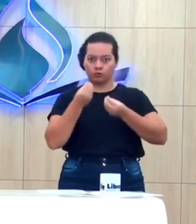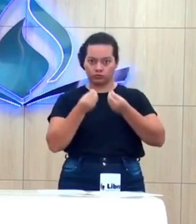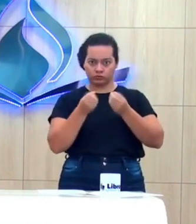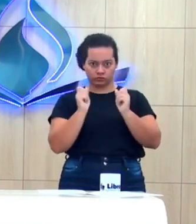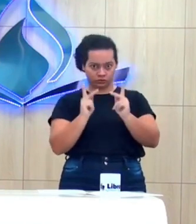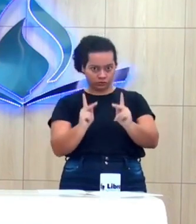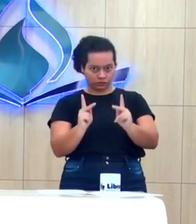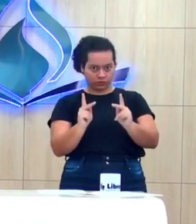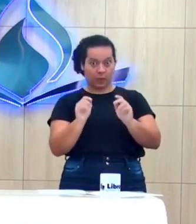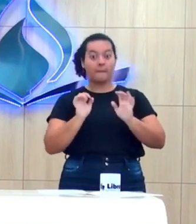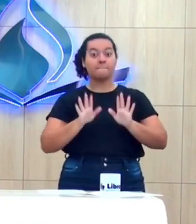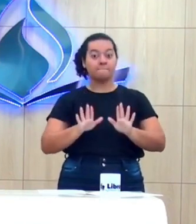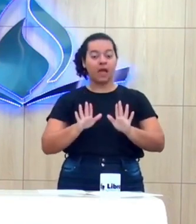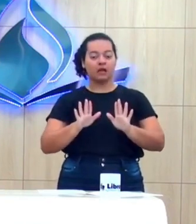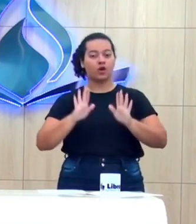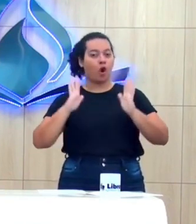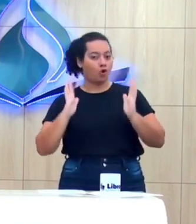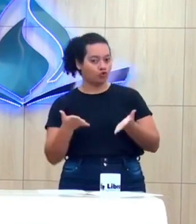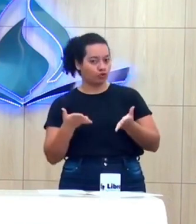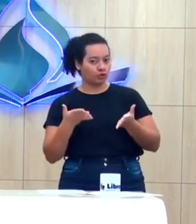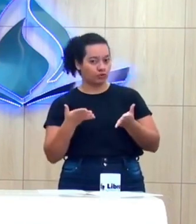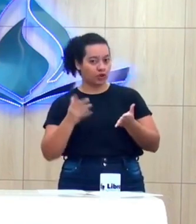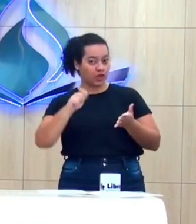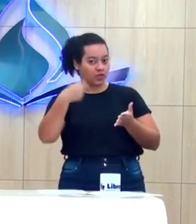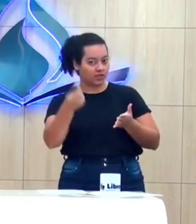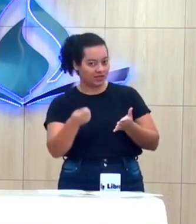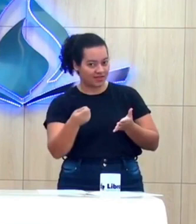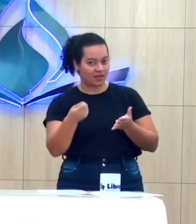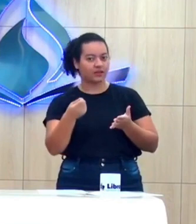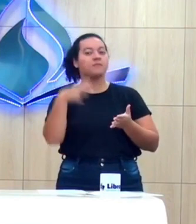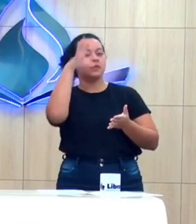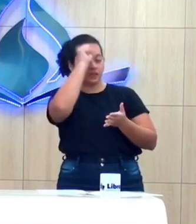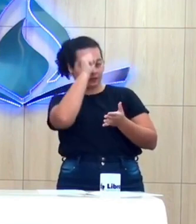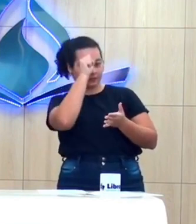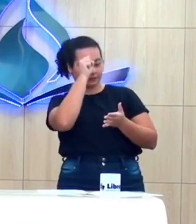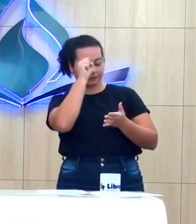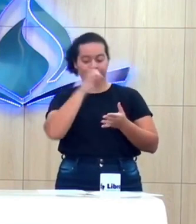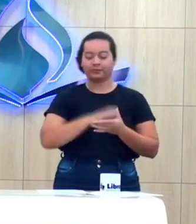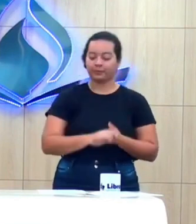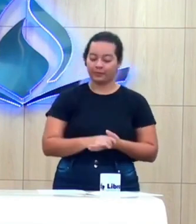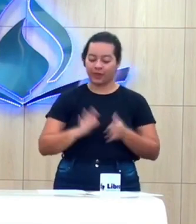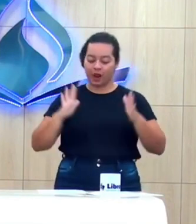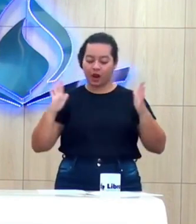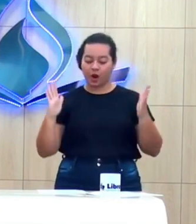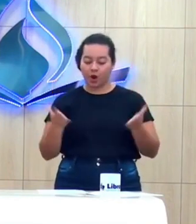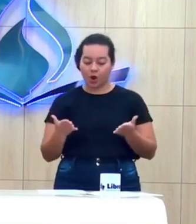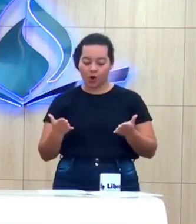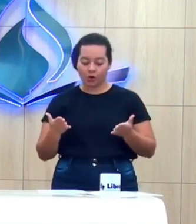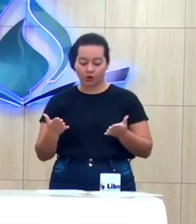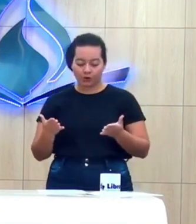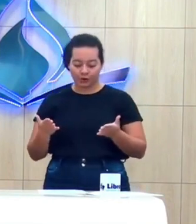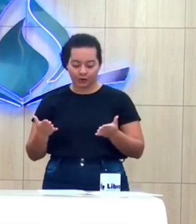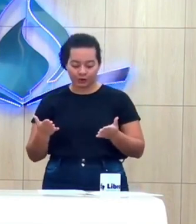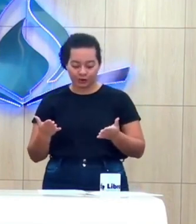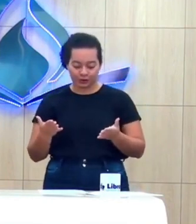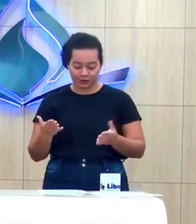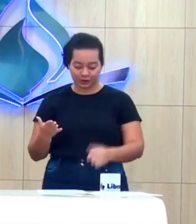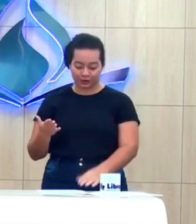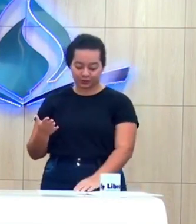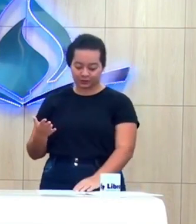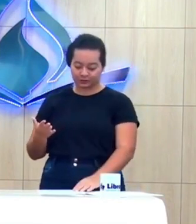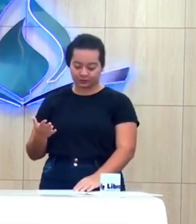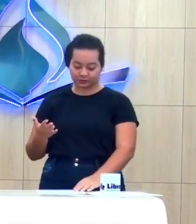Então, vamos aprender os sinais de hoje? De hoje, nós vamos iniciar